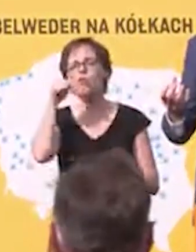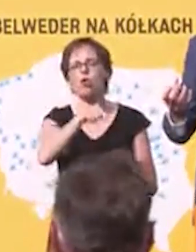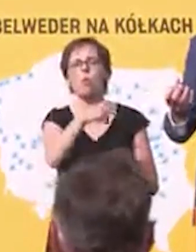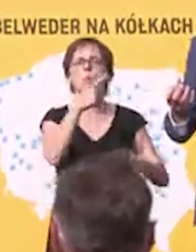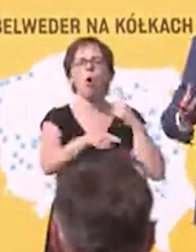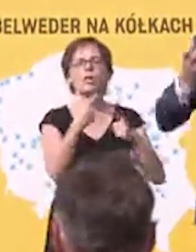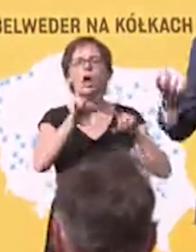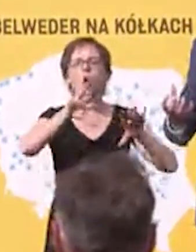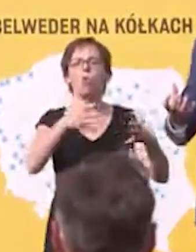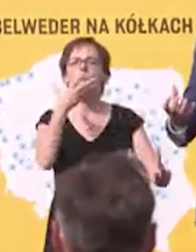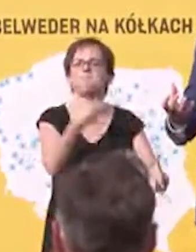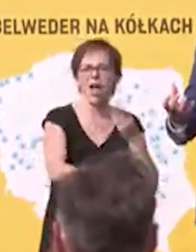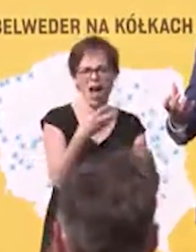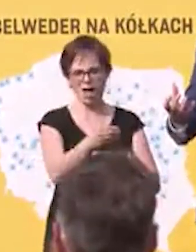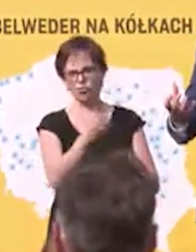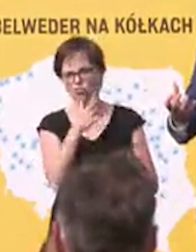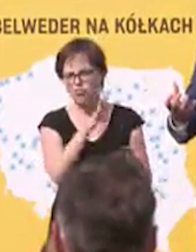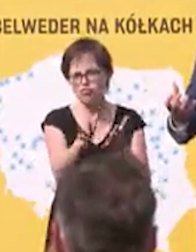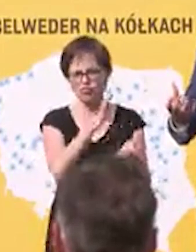bagnem. Że jest szambem.